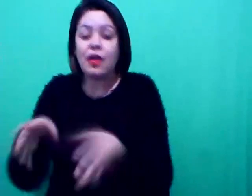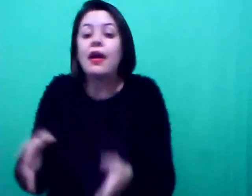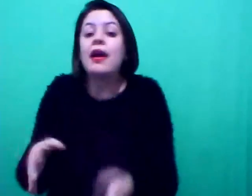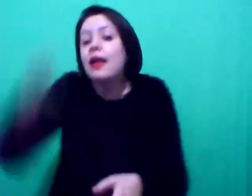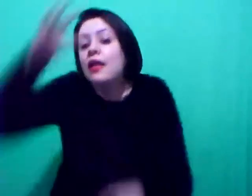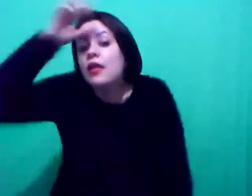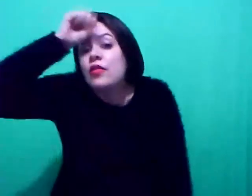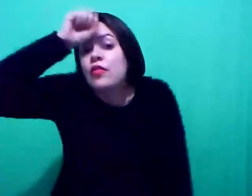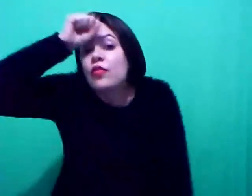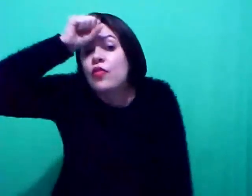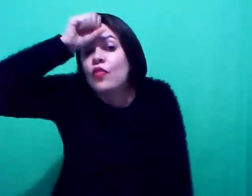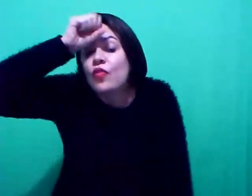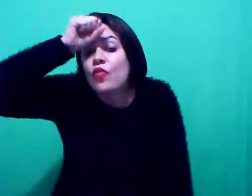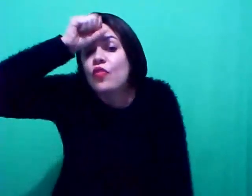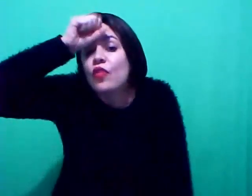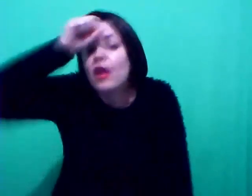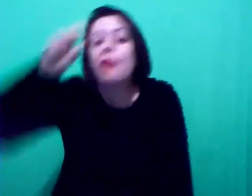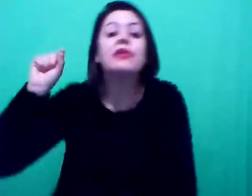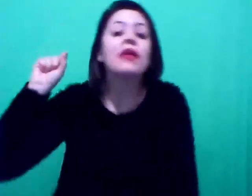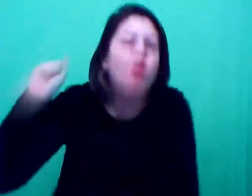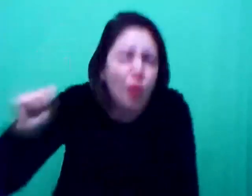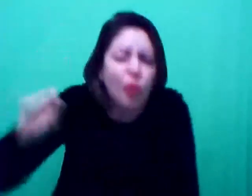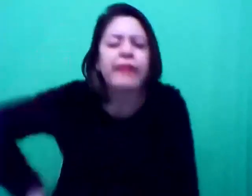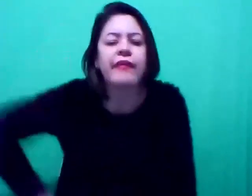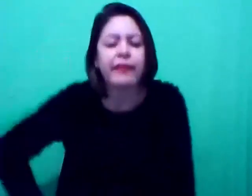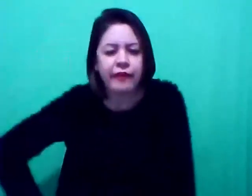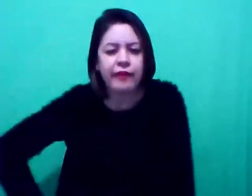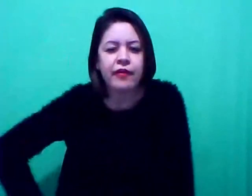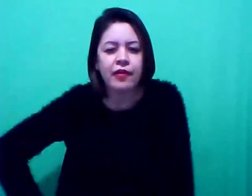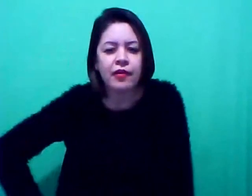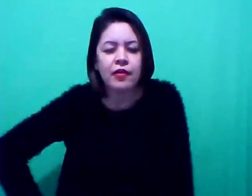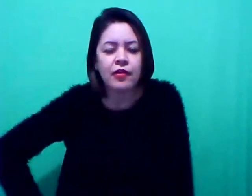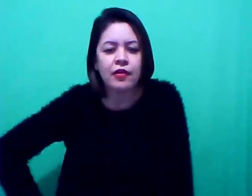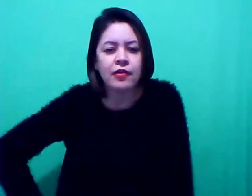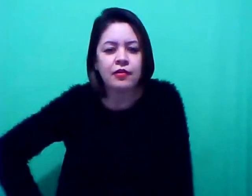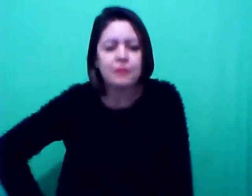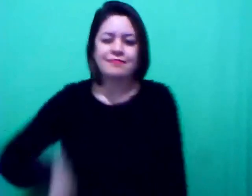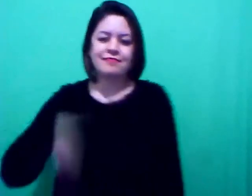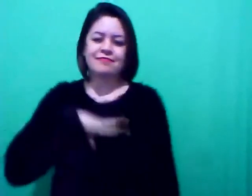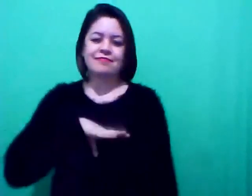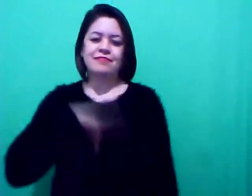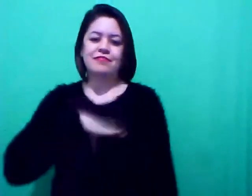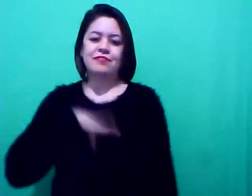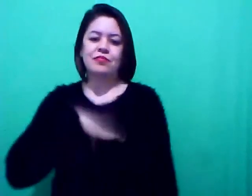Eles colocam o surdo dentro para ele começar a aprender o quê dentro dessa escola enorme. Ele